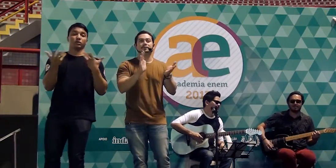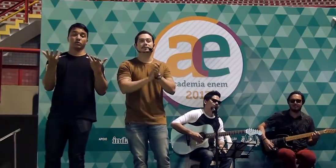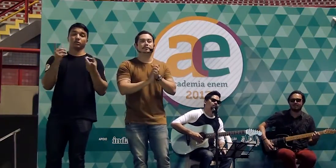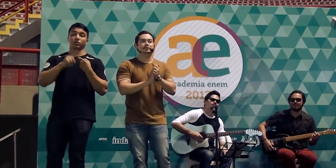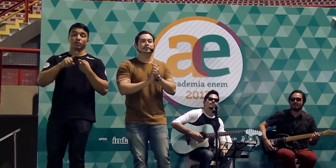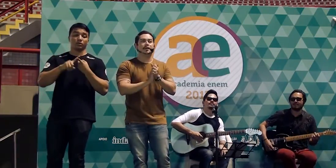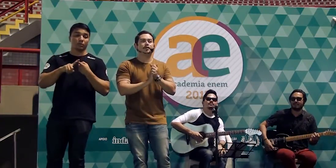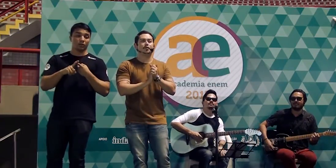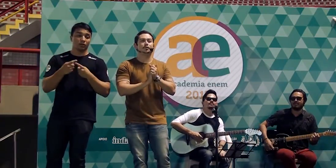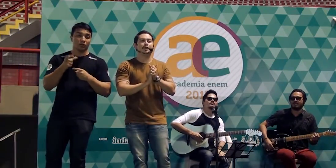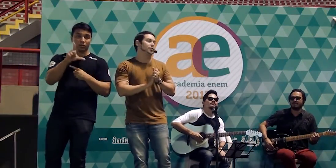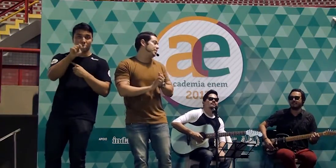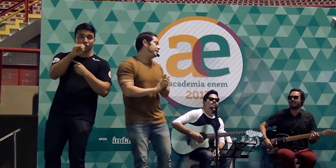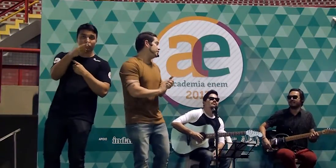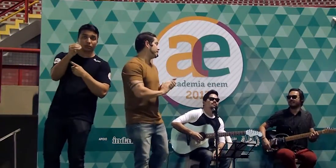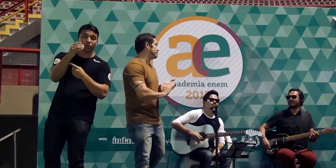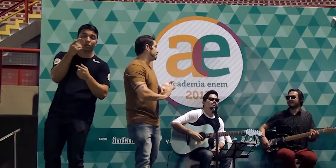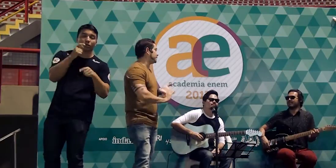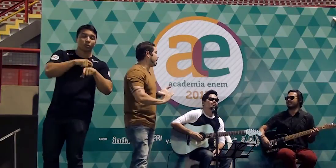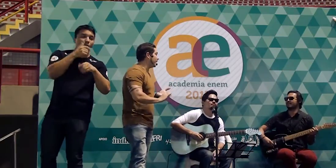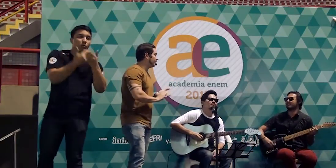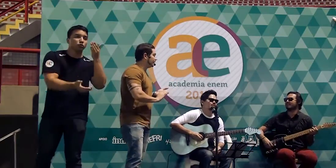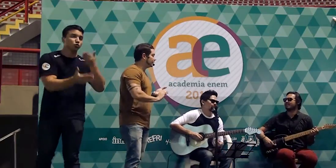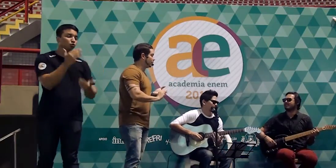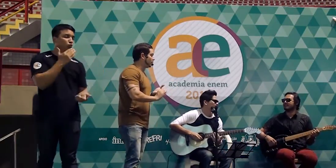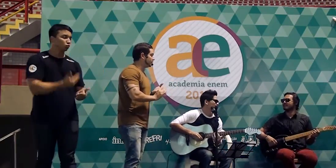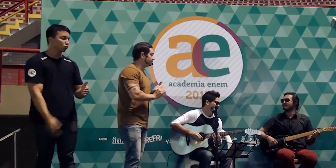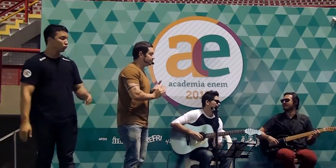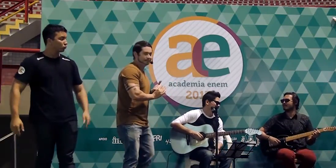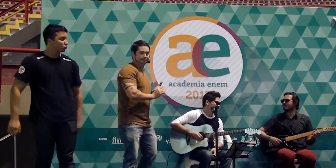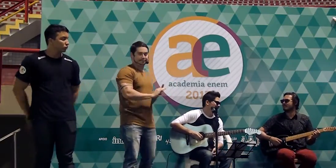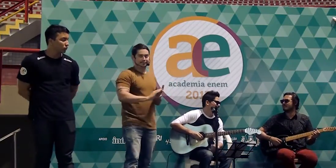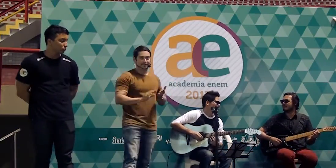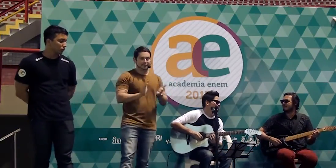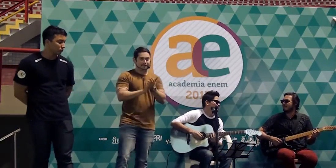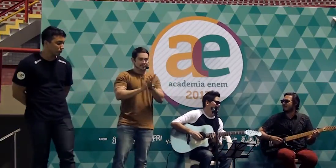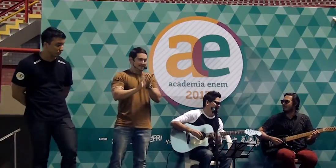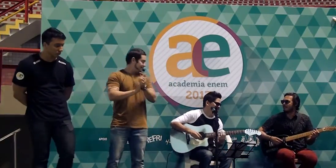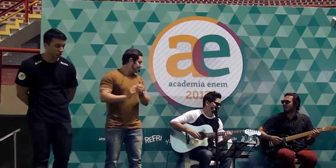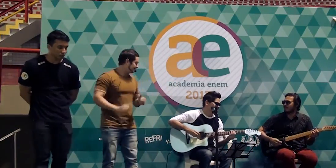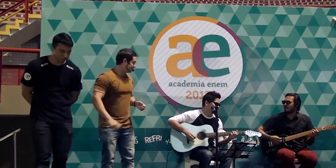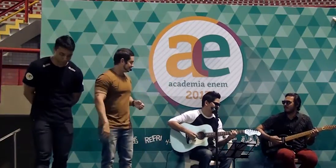e Legião com Tempos Perdidos para a gente encerrar. Tranquilo?